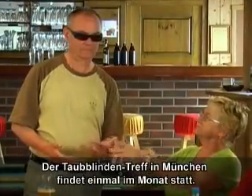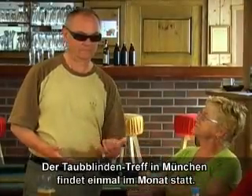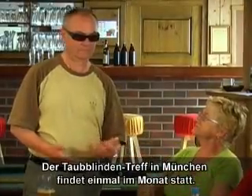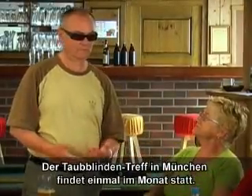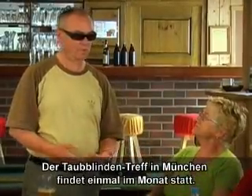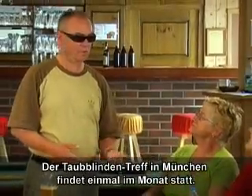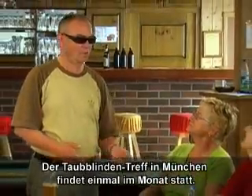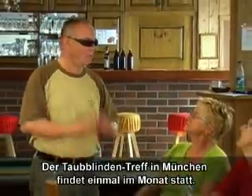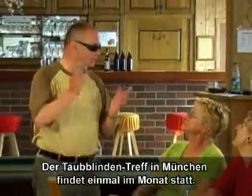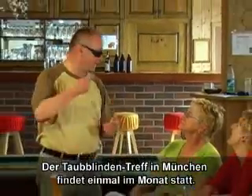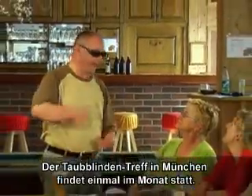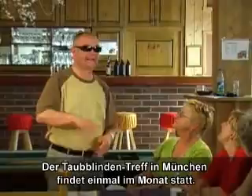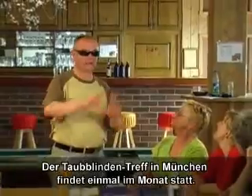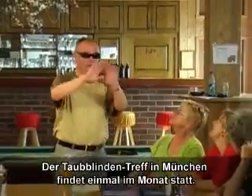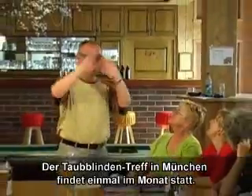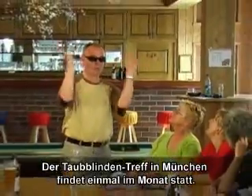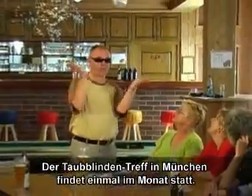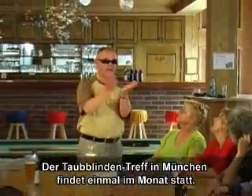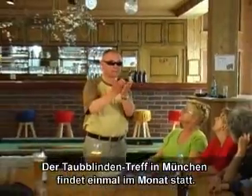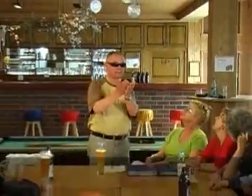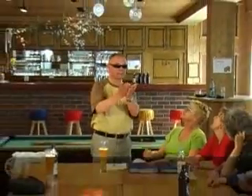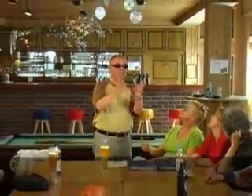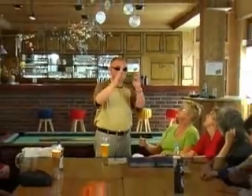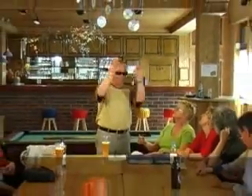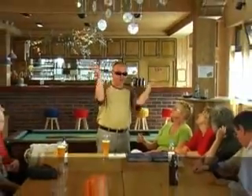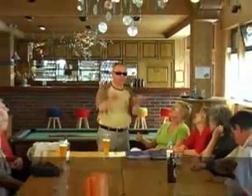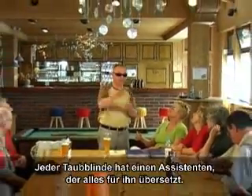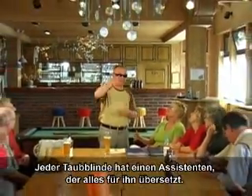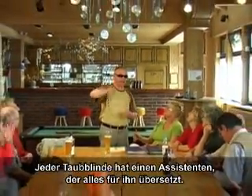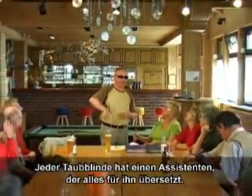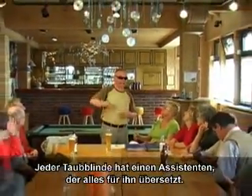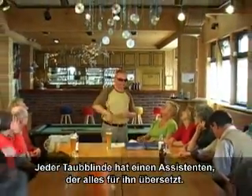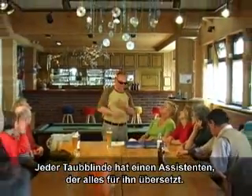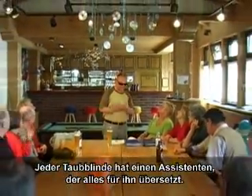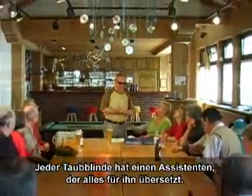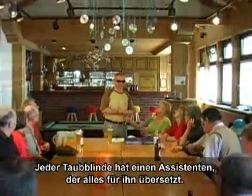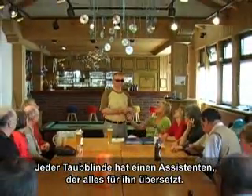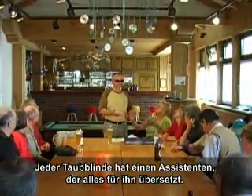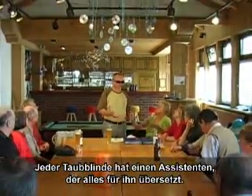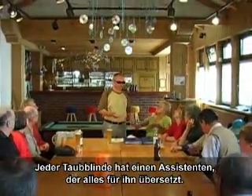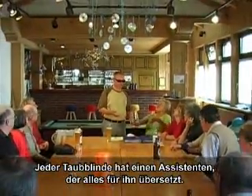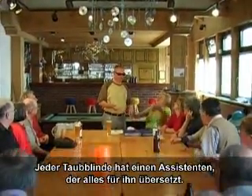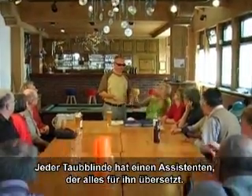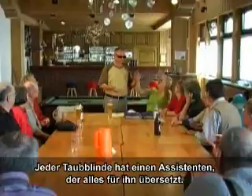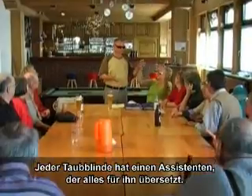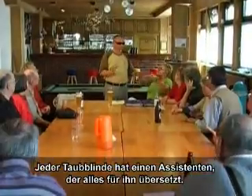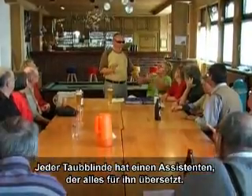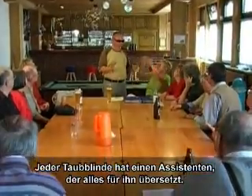Der Taubblindentreff in München findet einmal im Monat statt. Jeder Taubblinde hat einen Assistenten, der alles für ihn